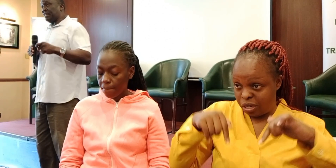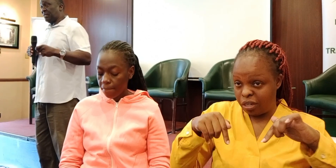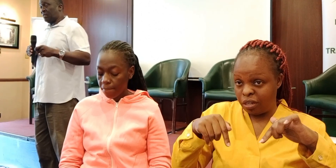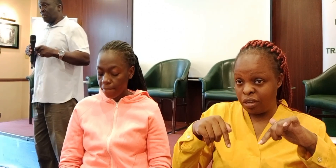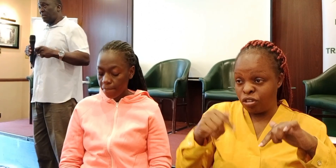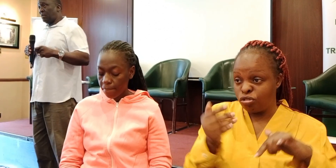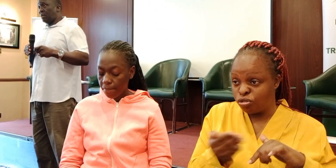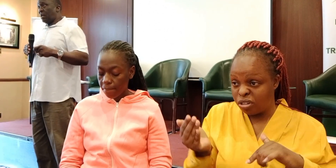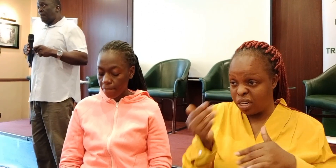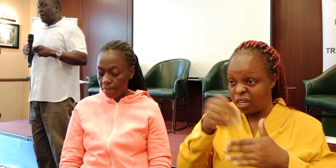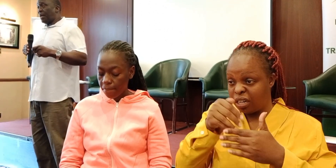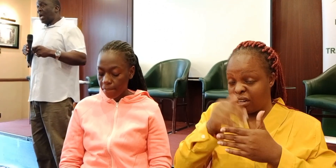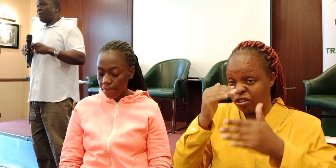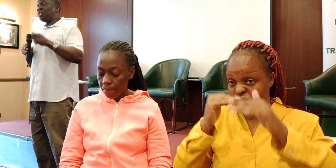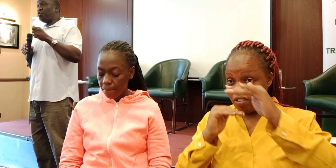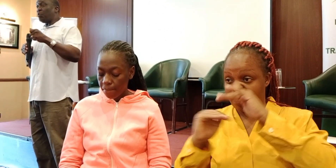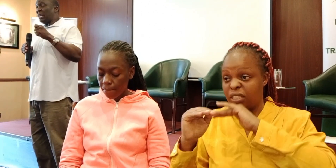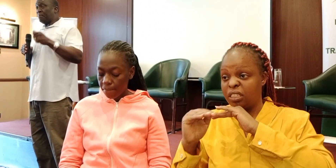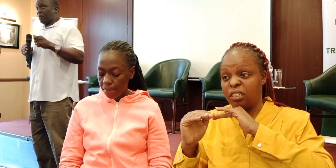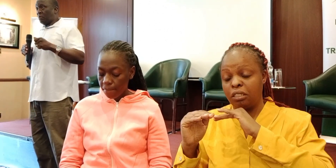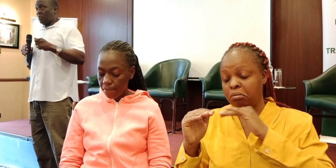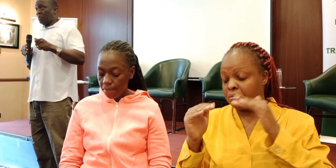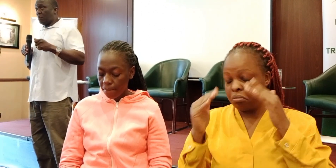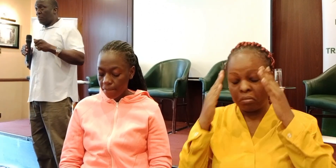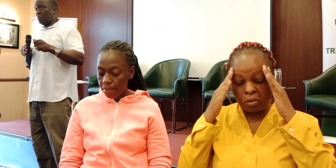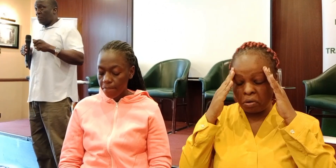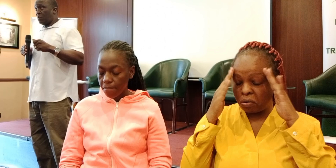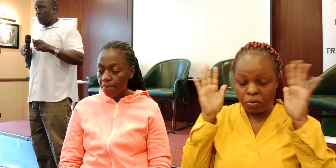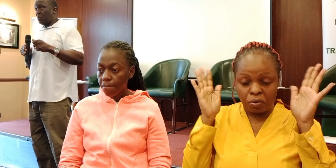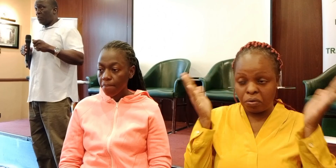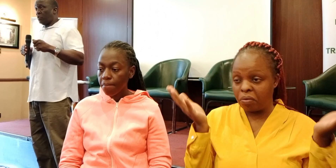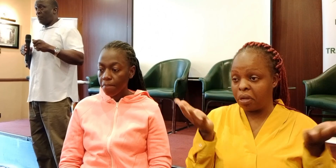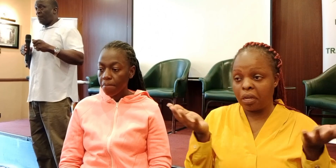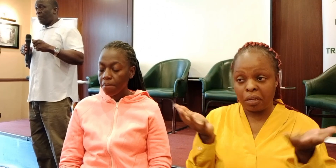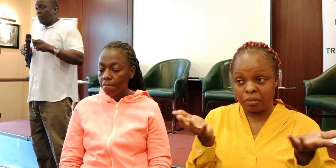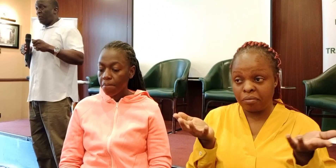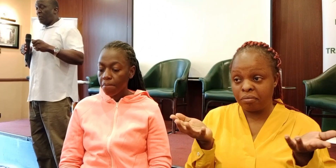wa university hawajijui walipo.